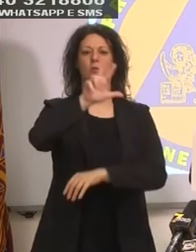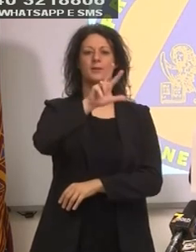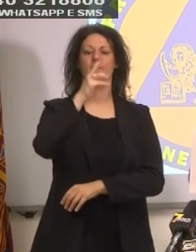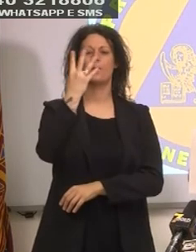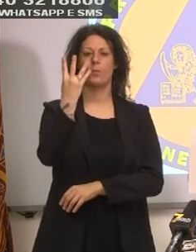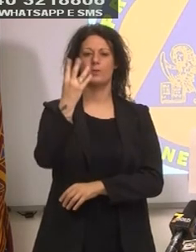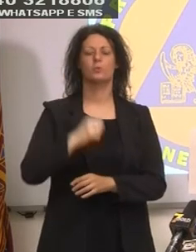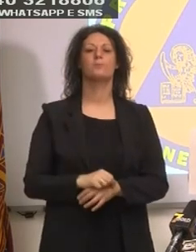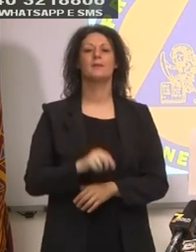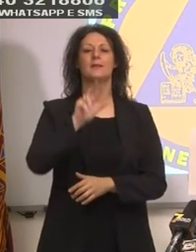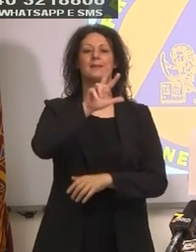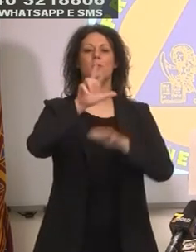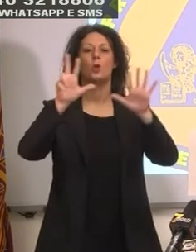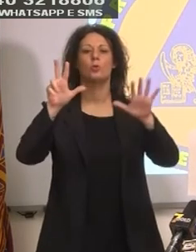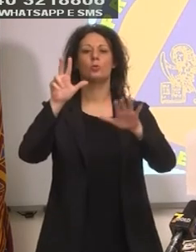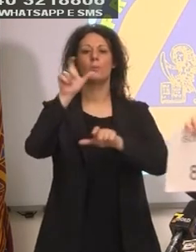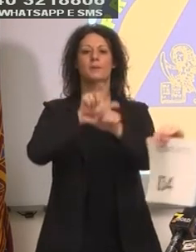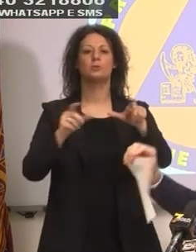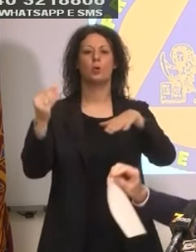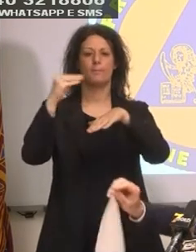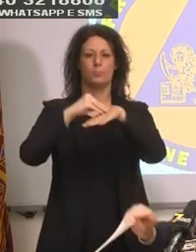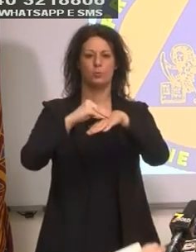834, più 38 persone.